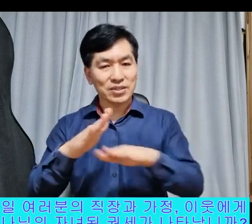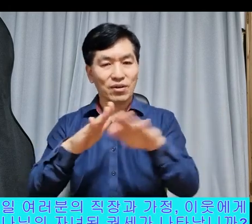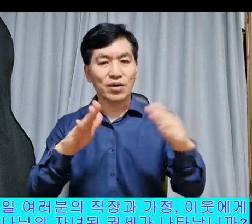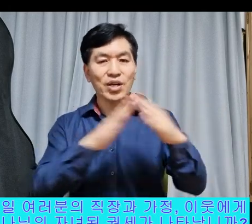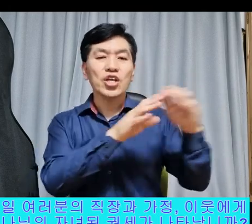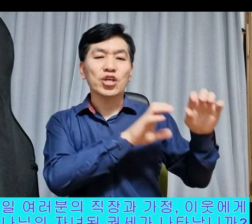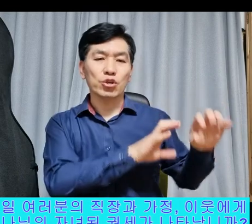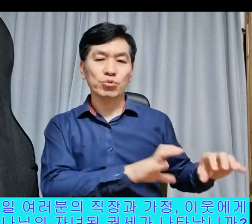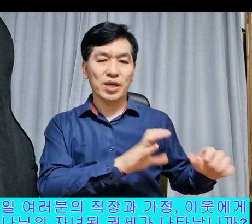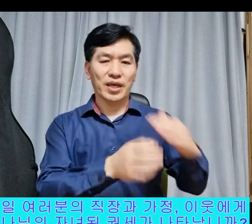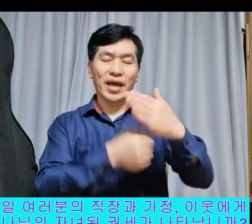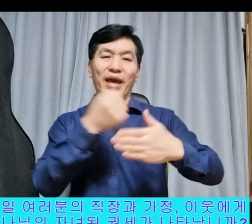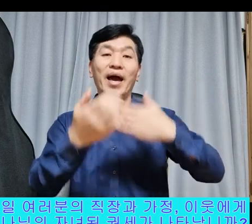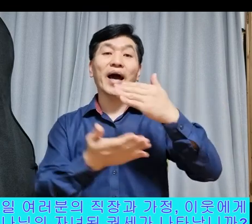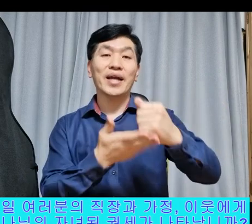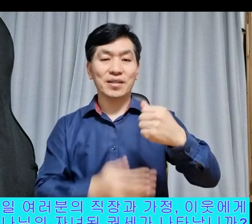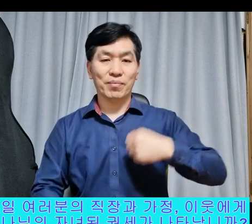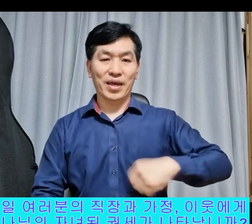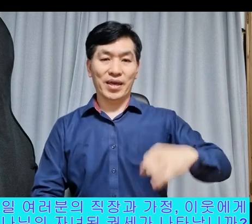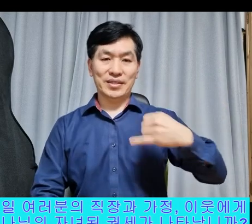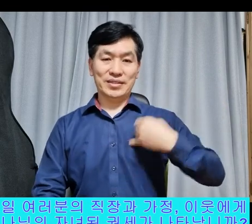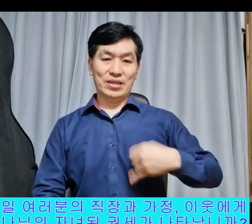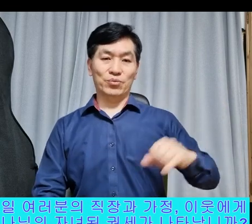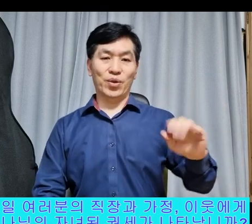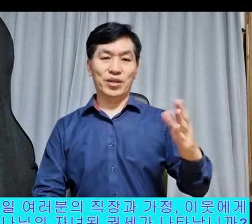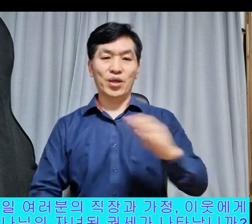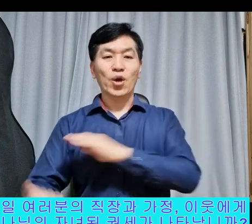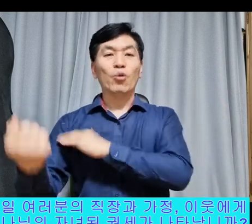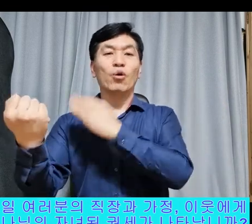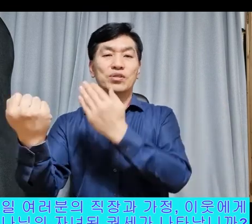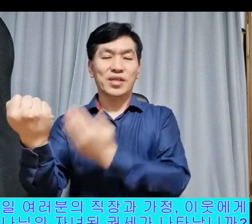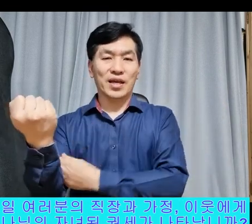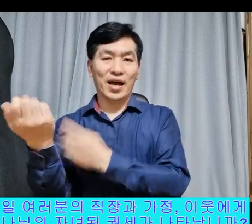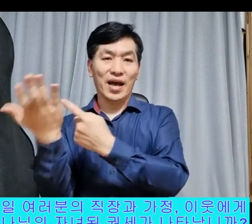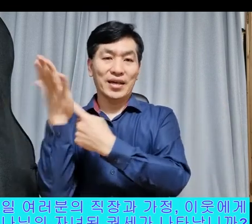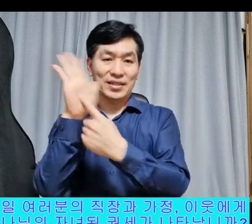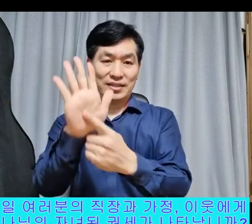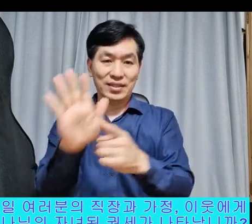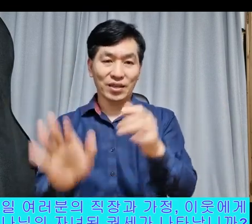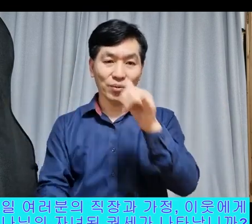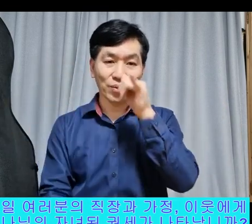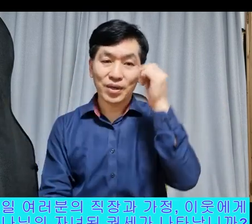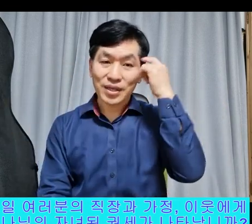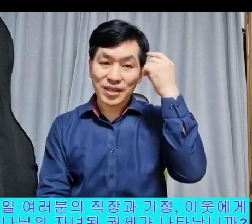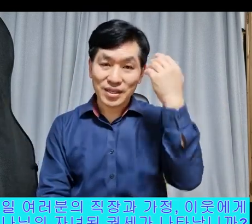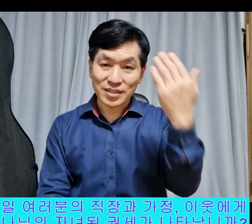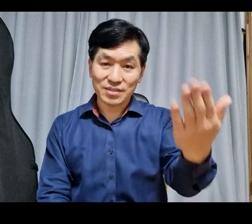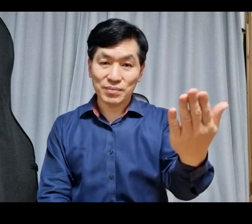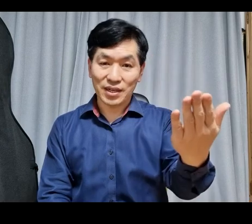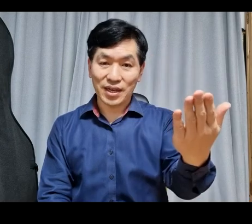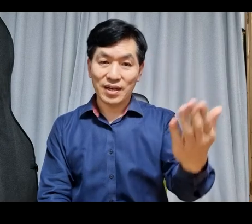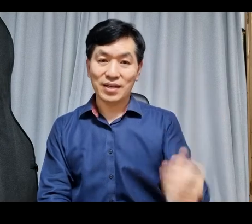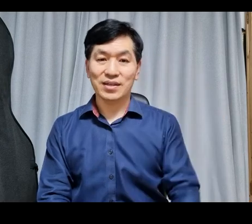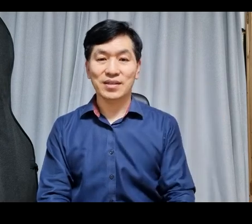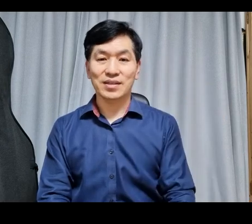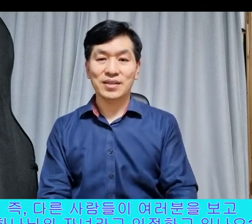가정, 이웃에게 하나님의 자녀된 권세가 나타나고 있습니까?